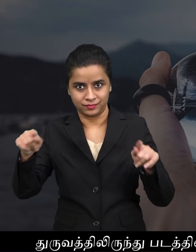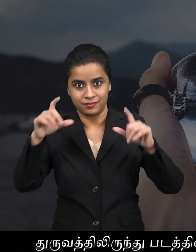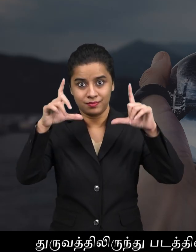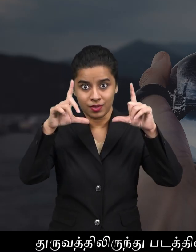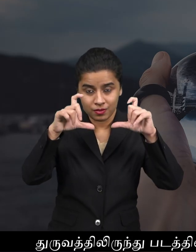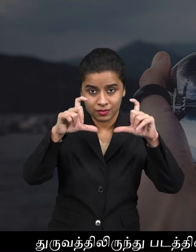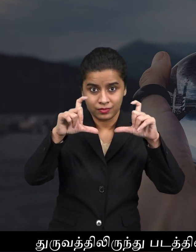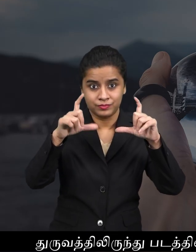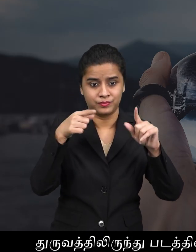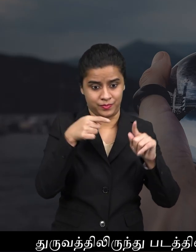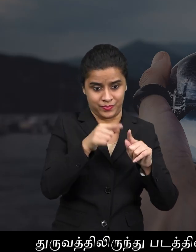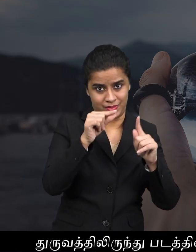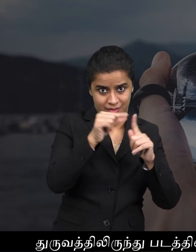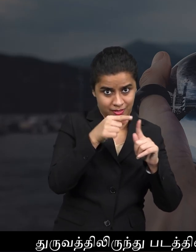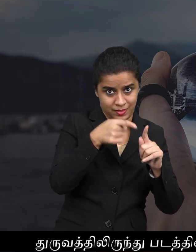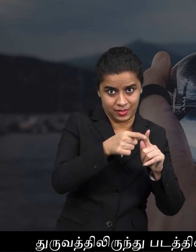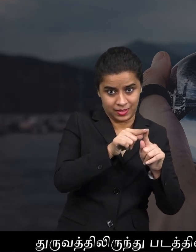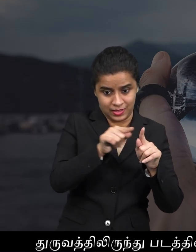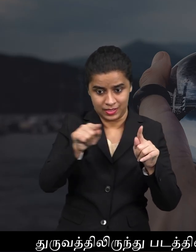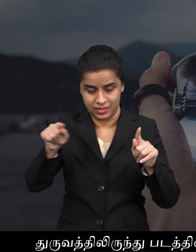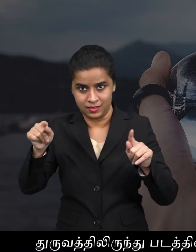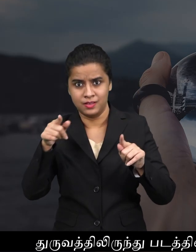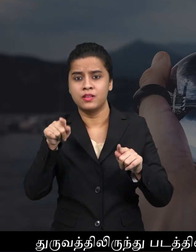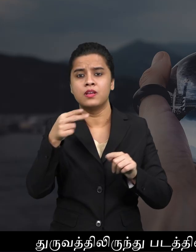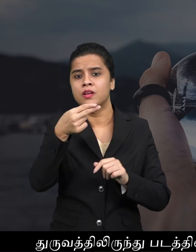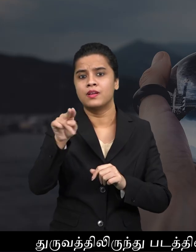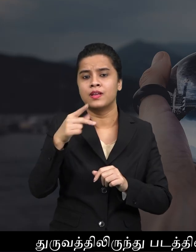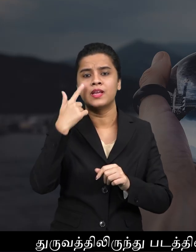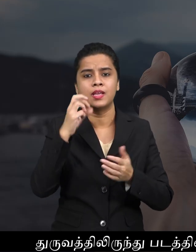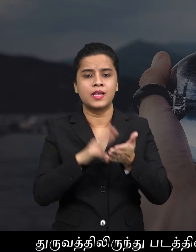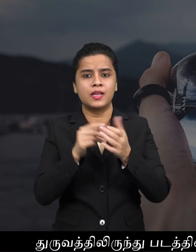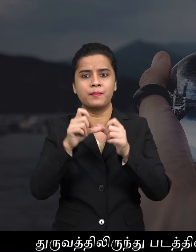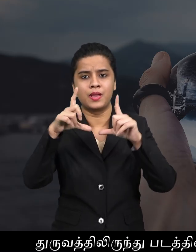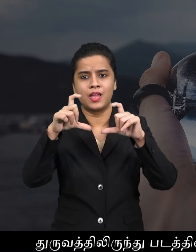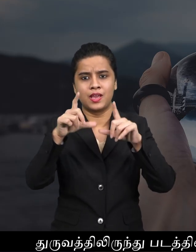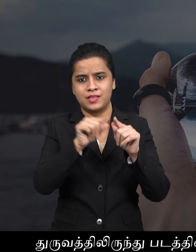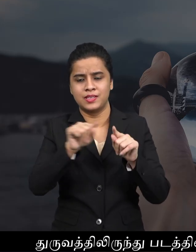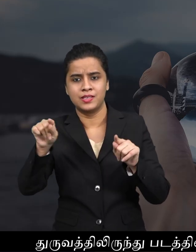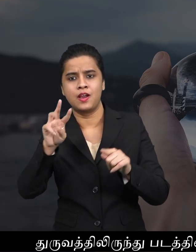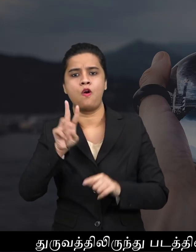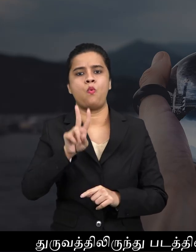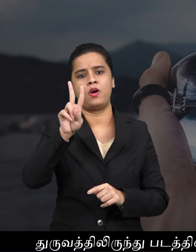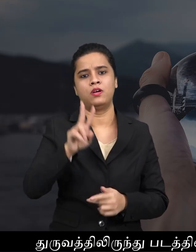துருவத்திலிருந்து படத்தின் தூரம், அதாவது V என்று அழைக்கப்படுகிறது.